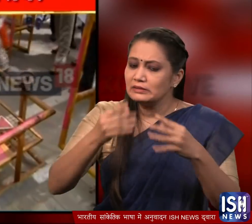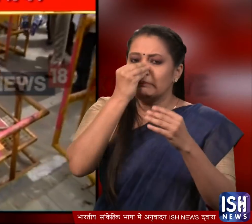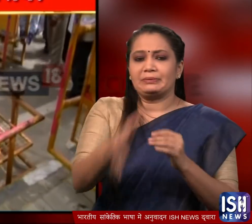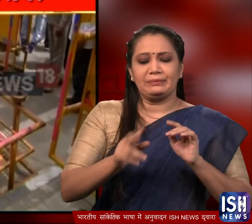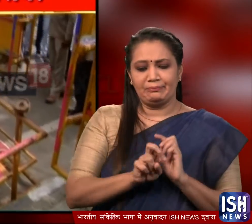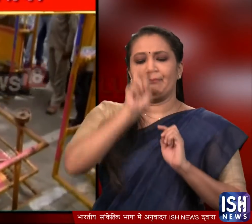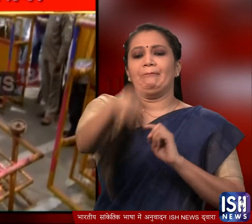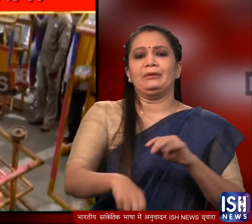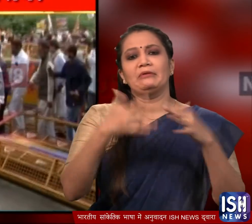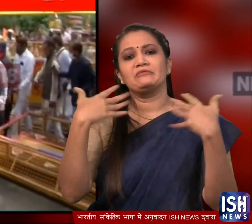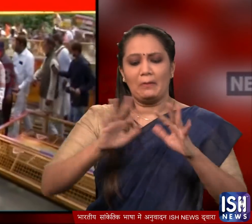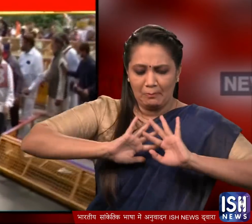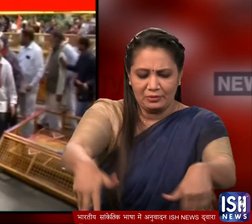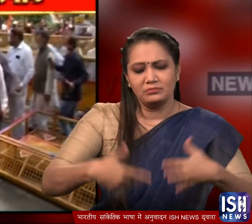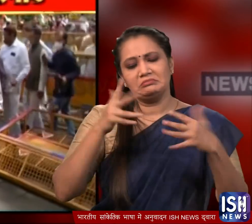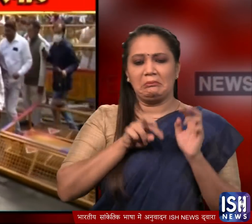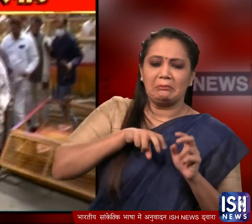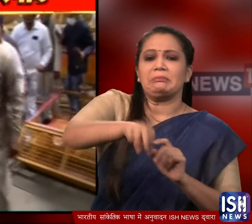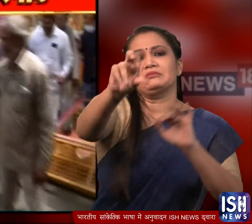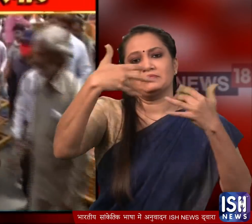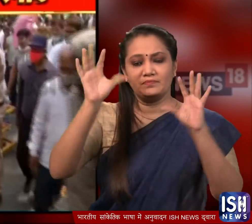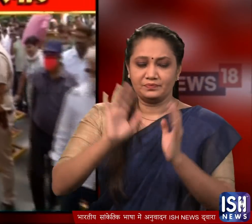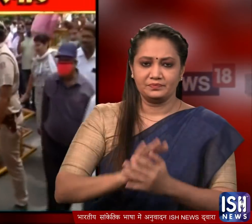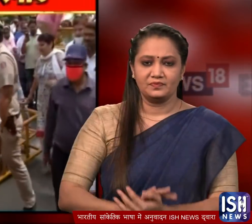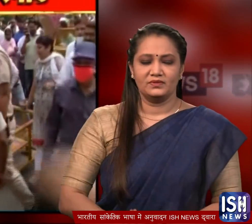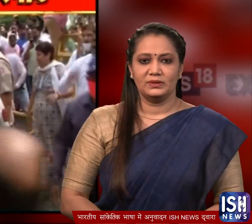प्रदर्शनकारियों ने आसानी से पार कर लिया।